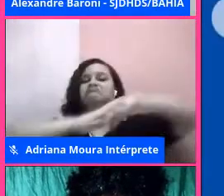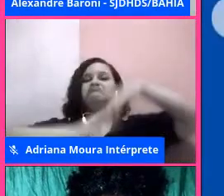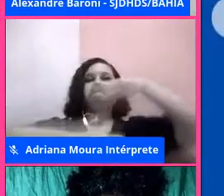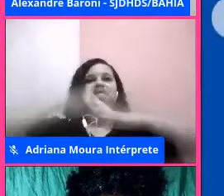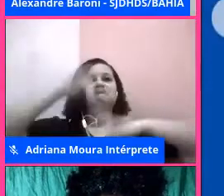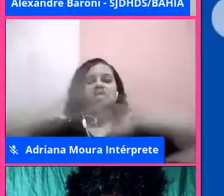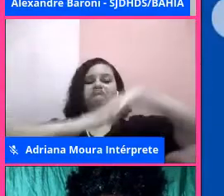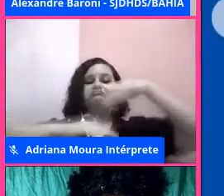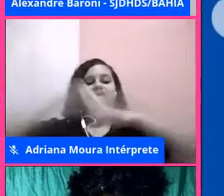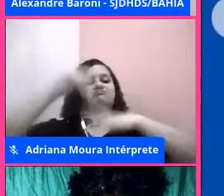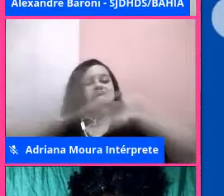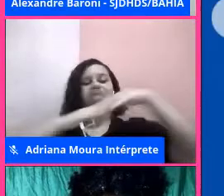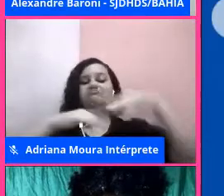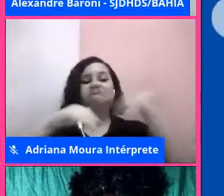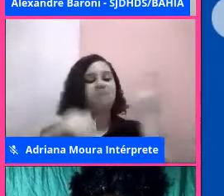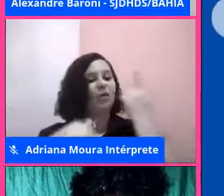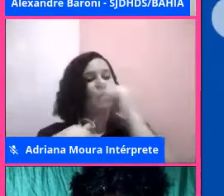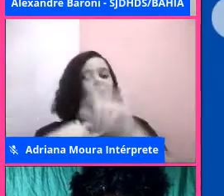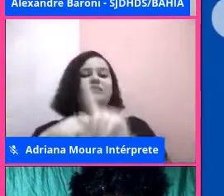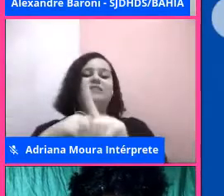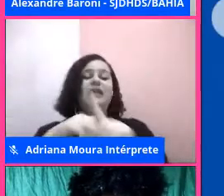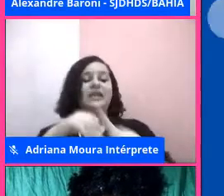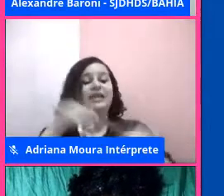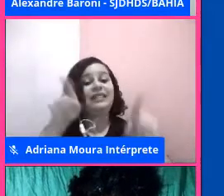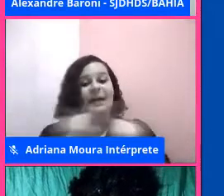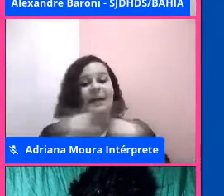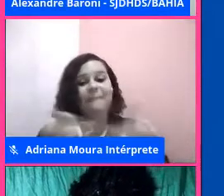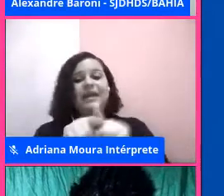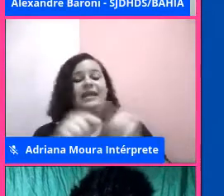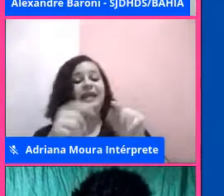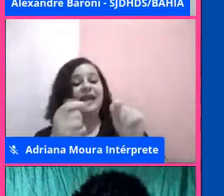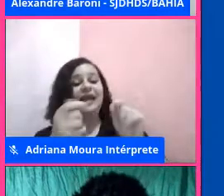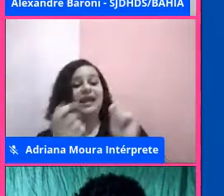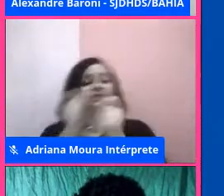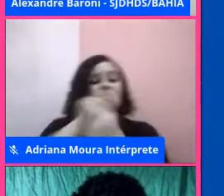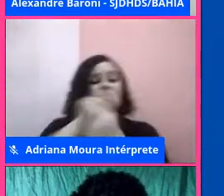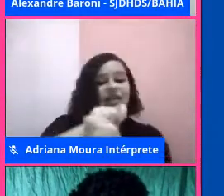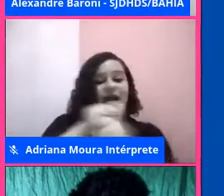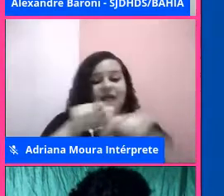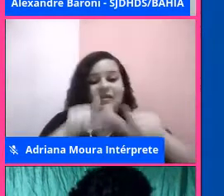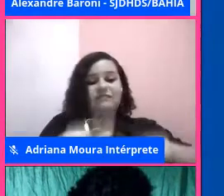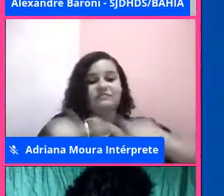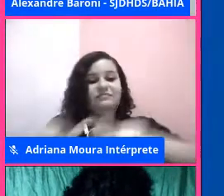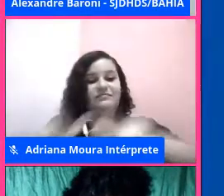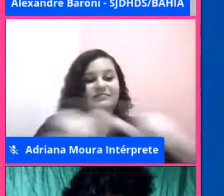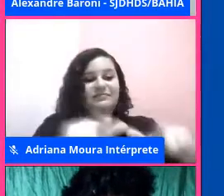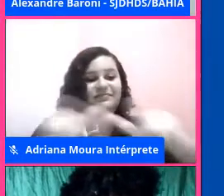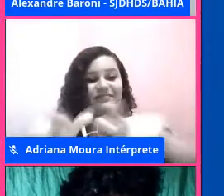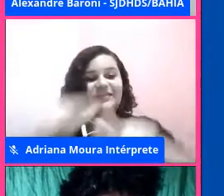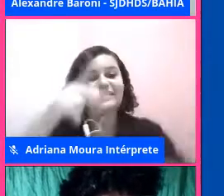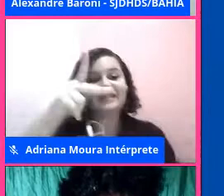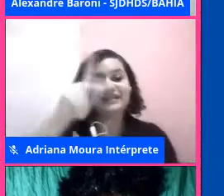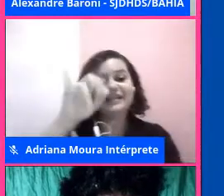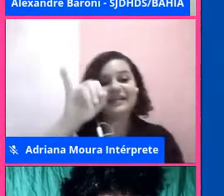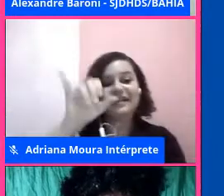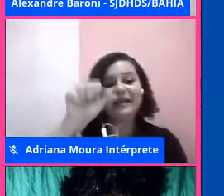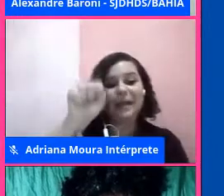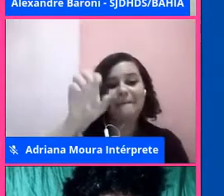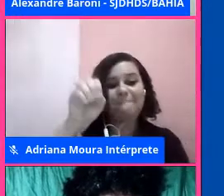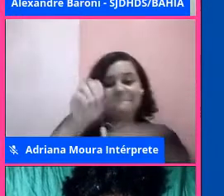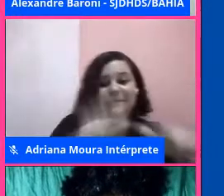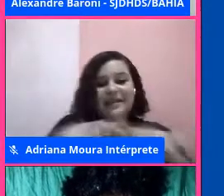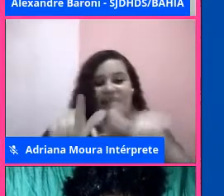ele identifica, associado ao piso tátil tradicional, ele faz uma localização, ajuda na localização da pessoa